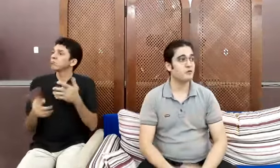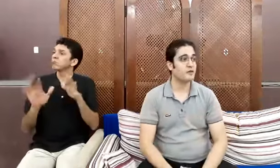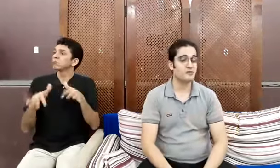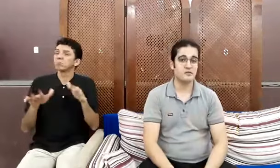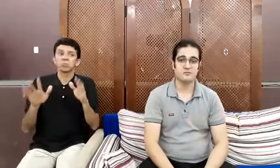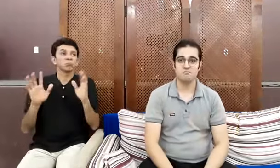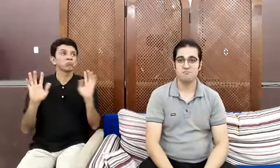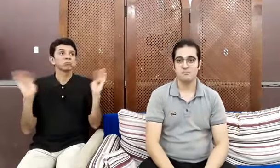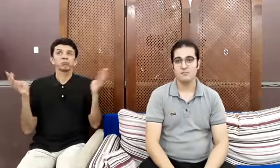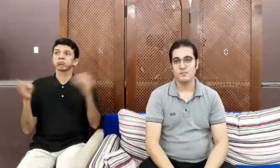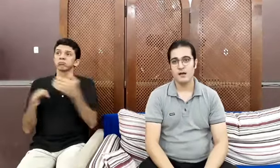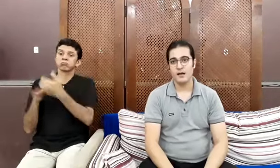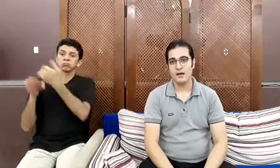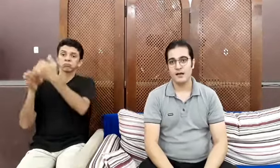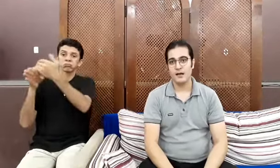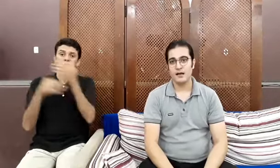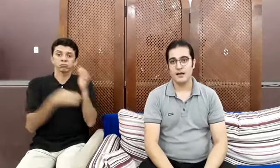talvez,